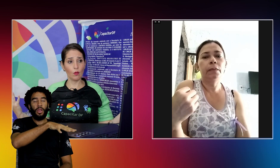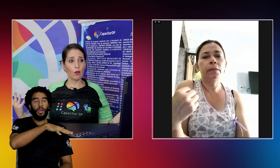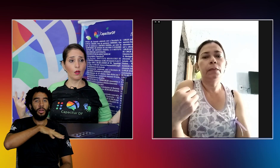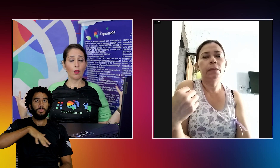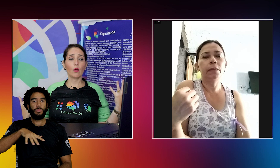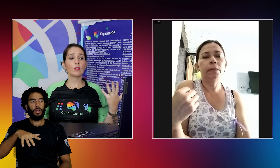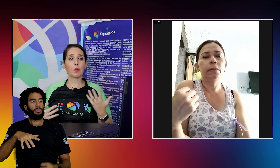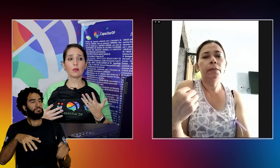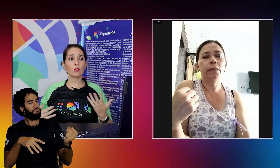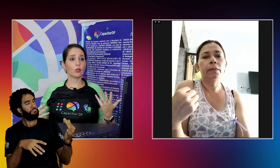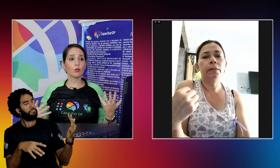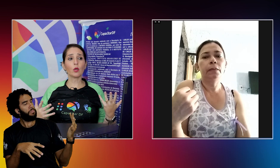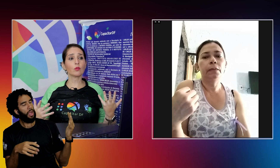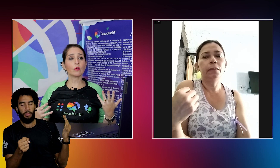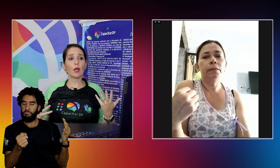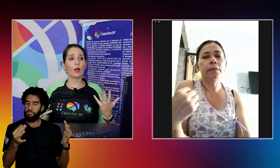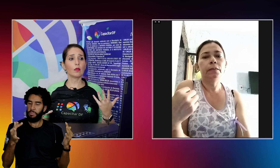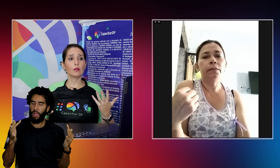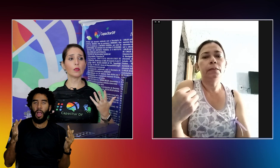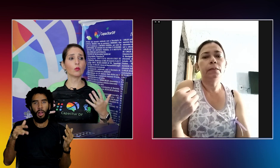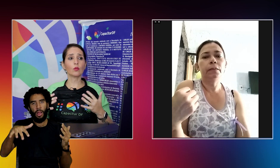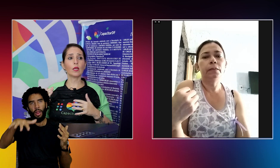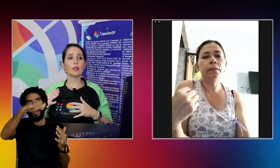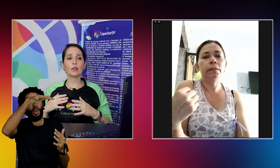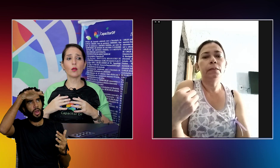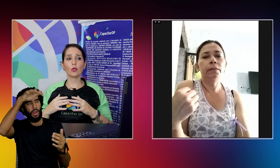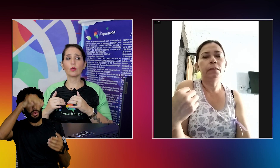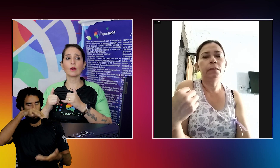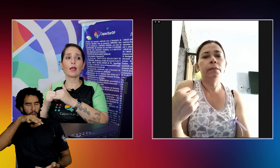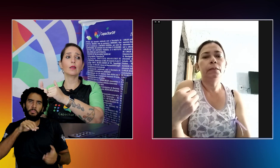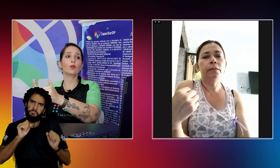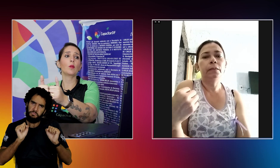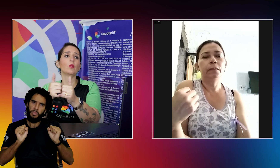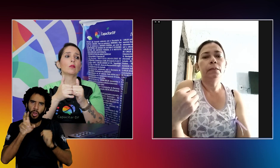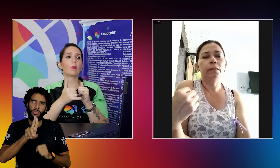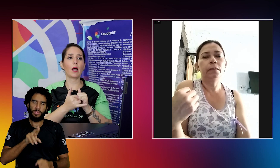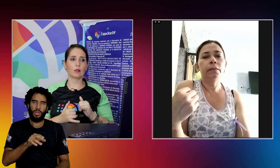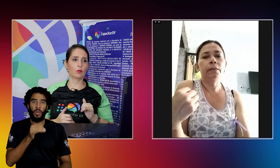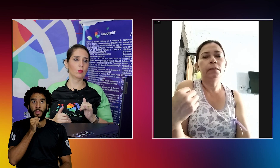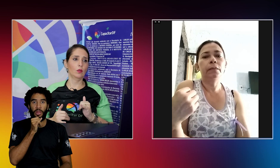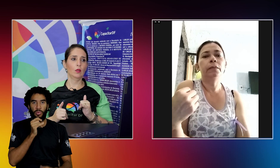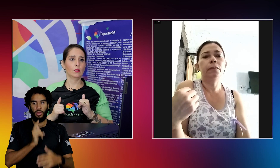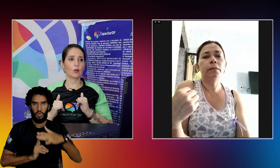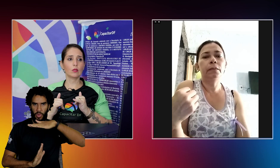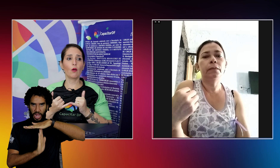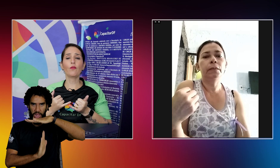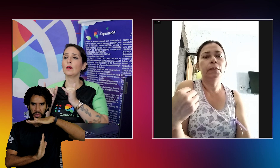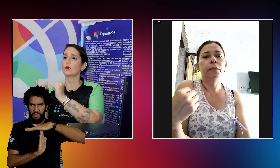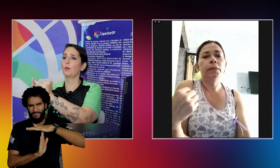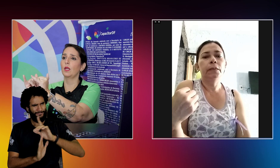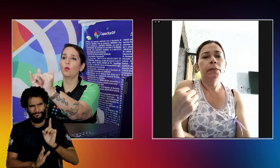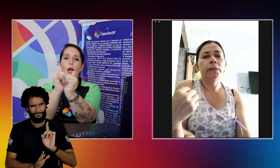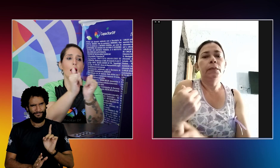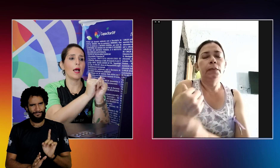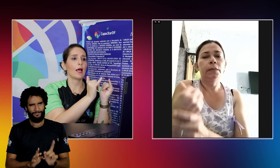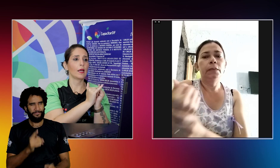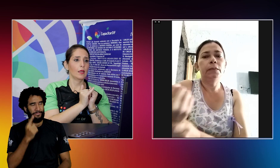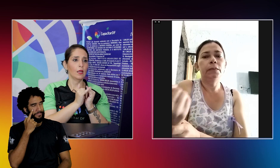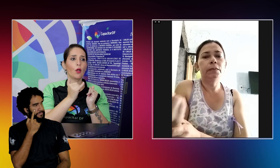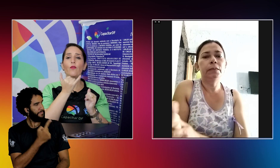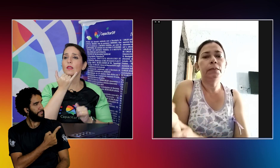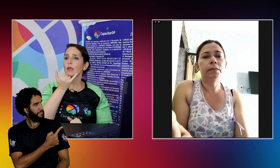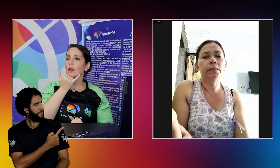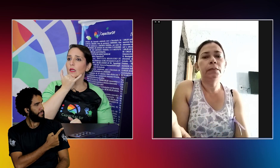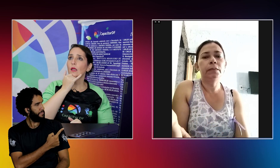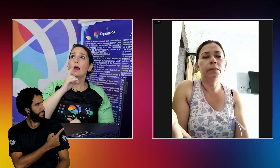disposição, é o espaço que a gente pode usar. Então, não tem esse negócio de sair do meu espaço. Então, se eu fiz perdoar,